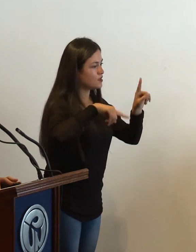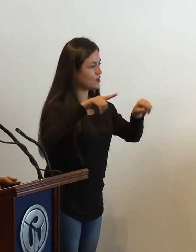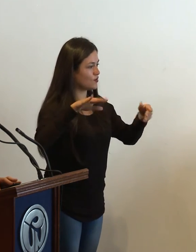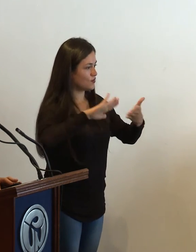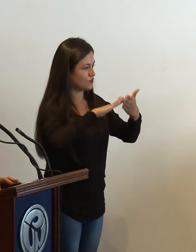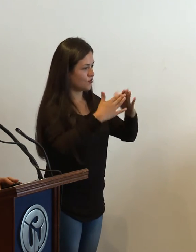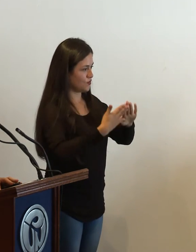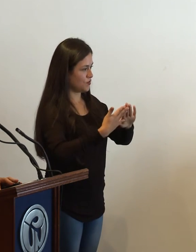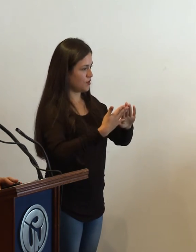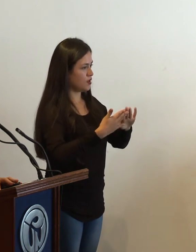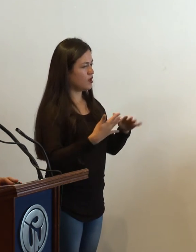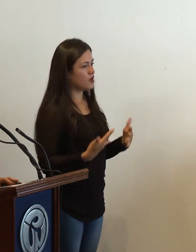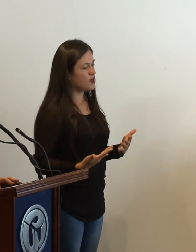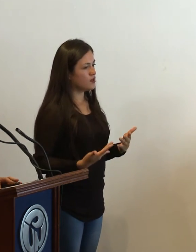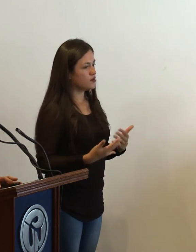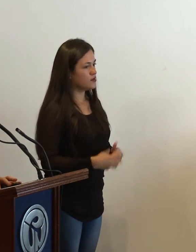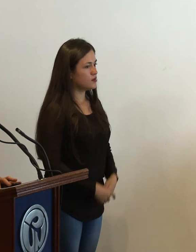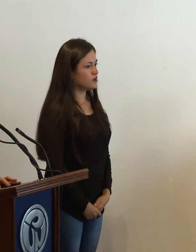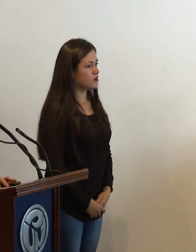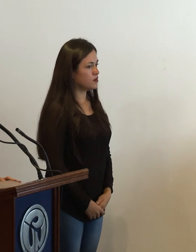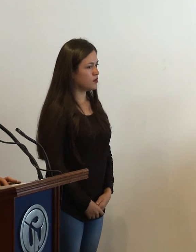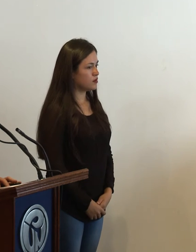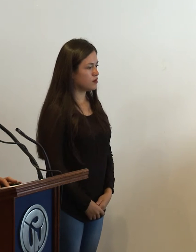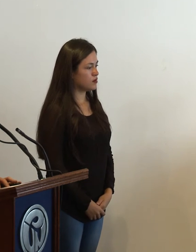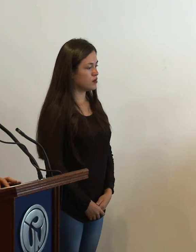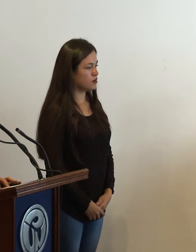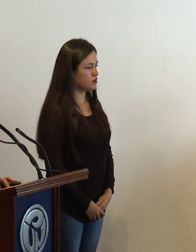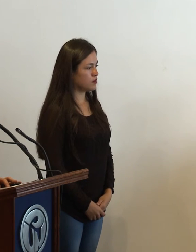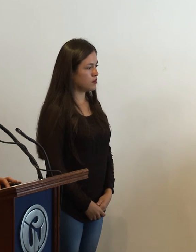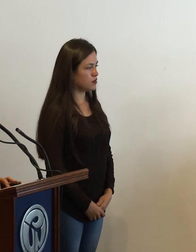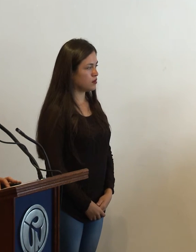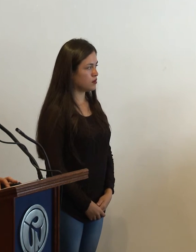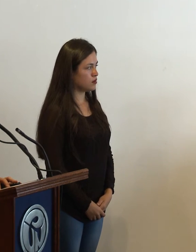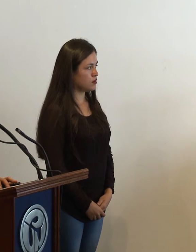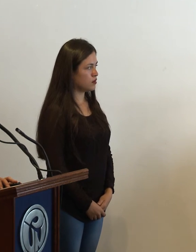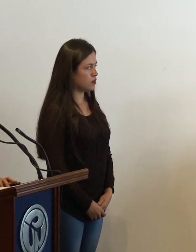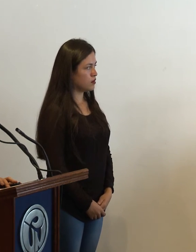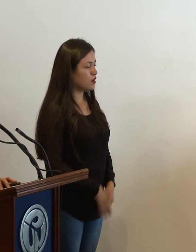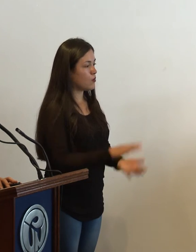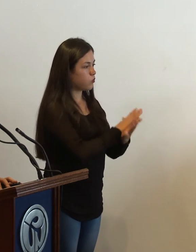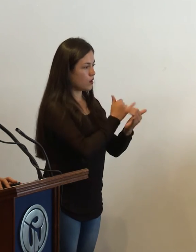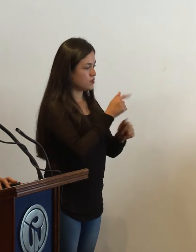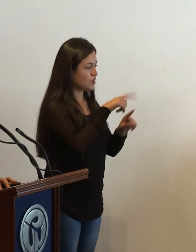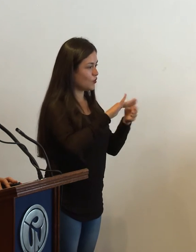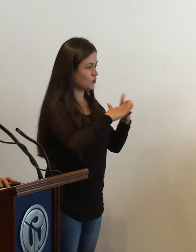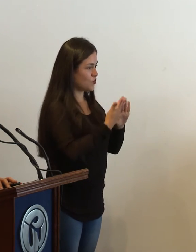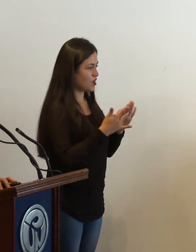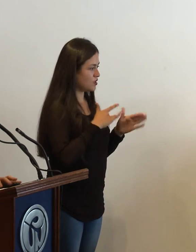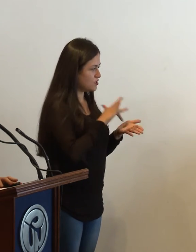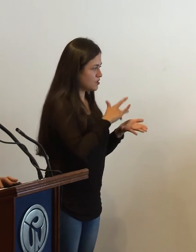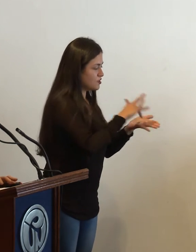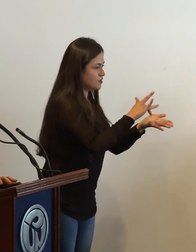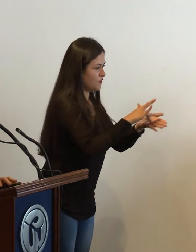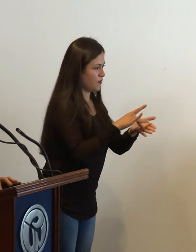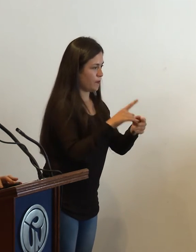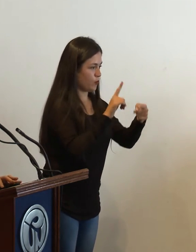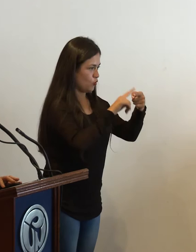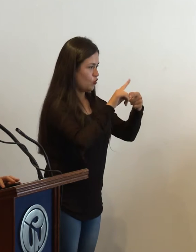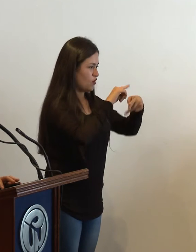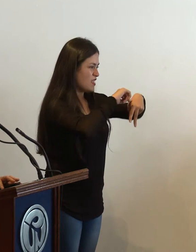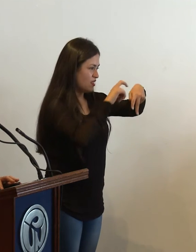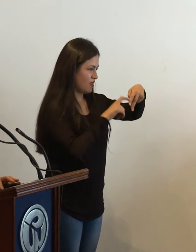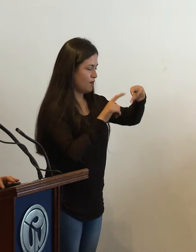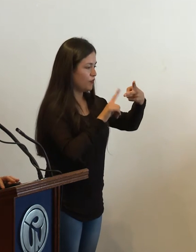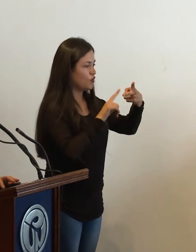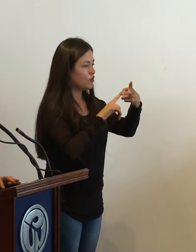comunidades pues permanentemente están enfrentando. Y el otro tema tiene que ver con la interdisciplinaridad, que